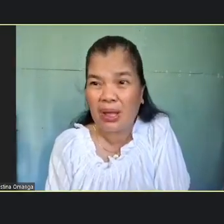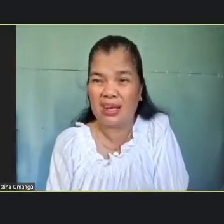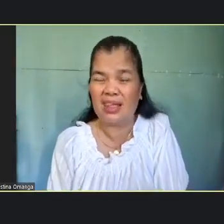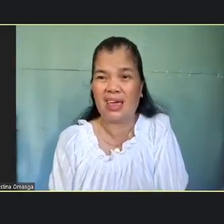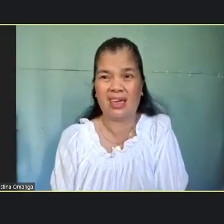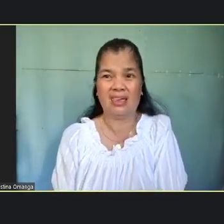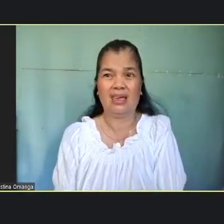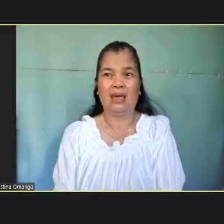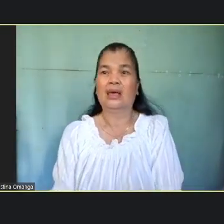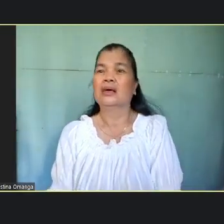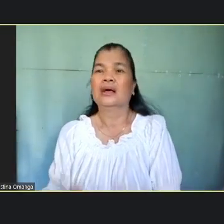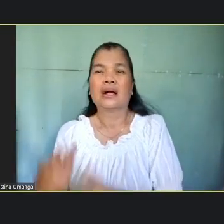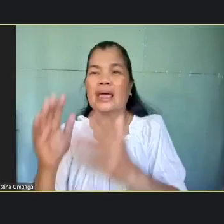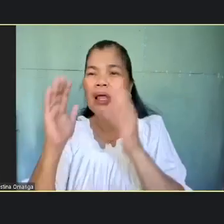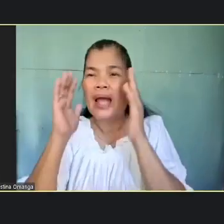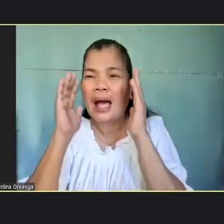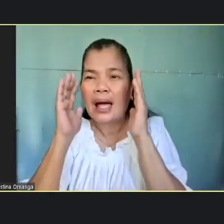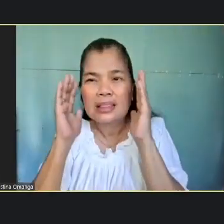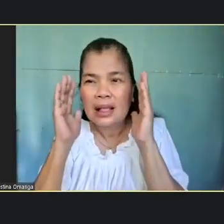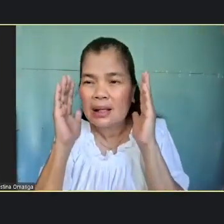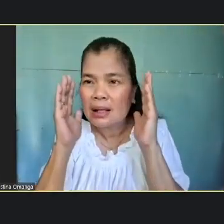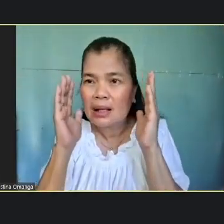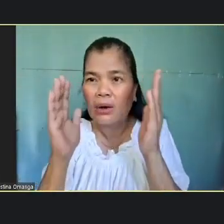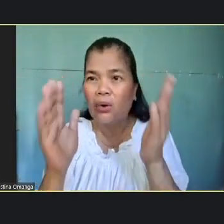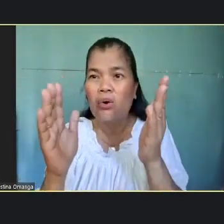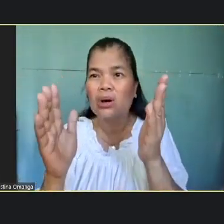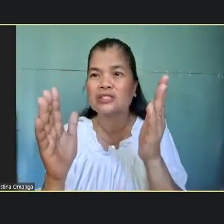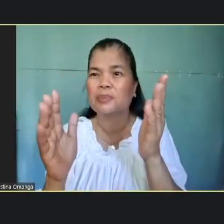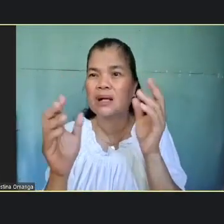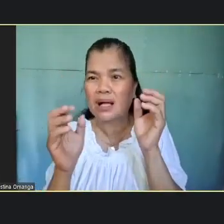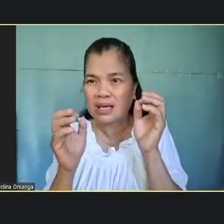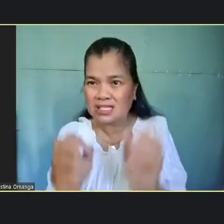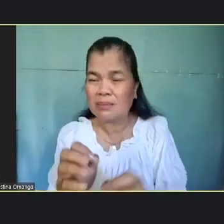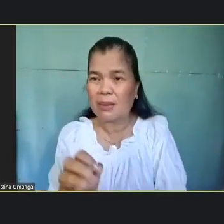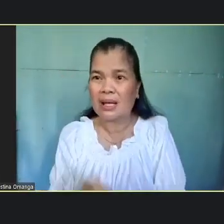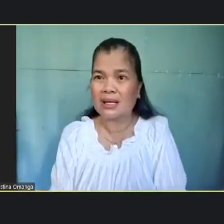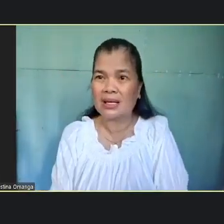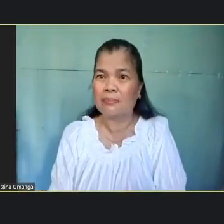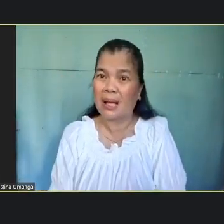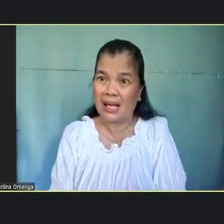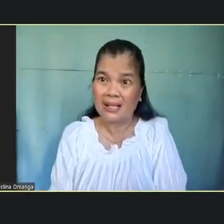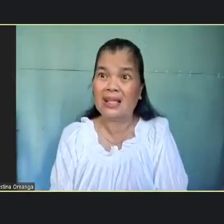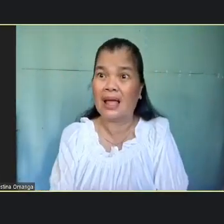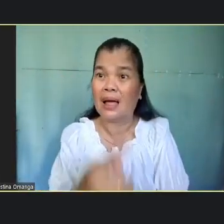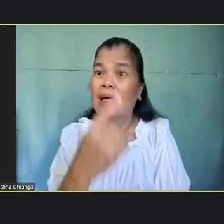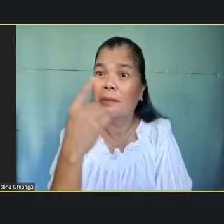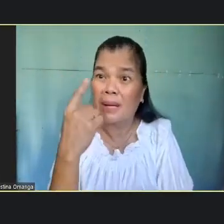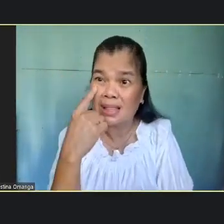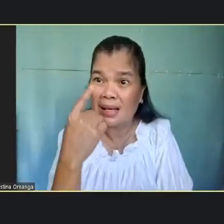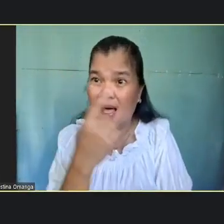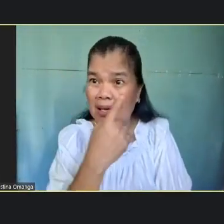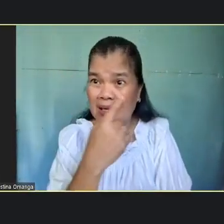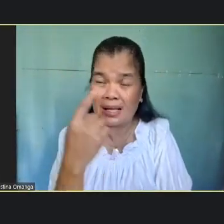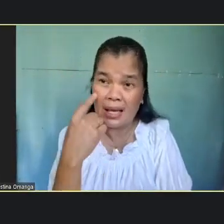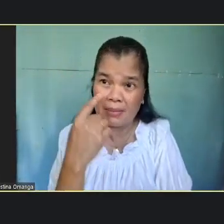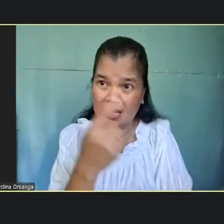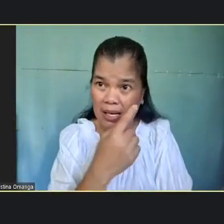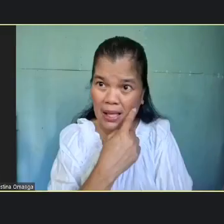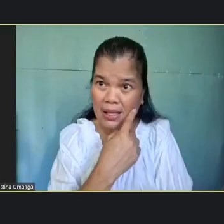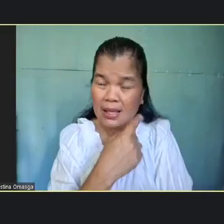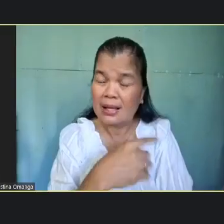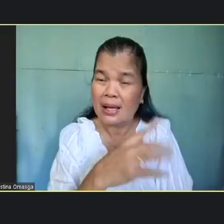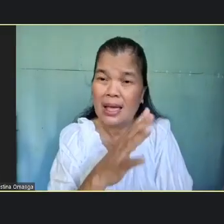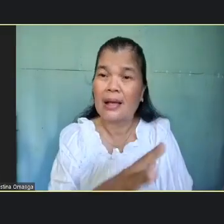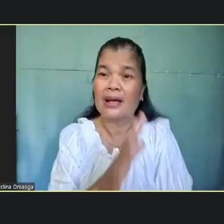hindi pwede. Kaya lahat ng oras pagkagising pa lang nila, mata na ang ginagamit